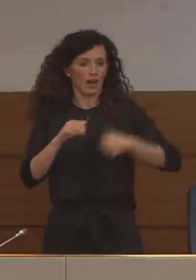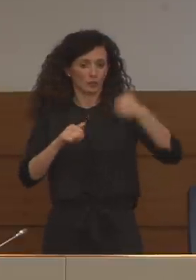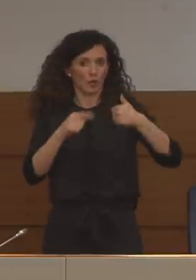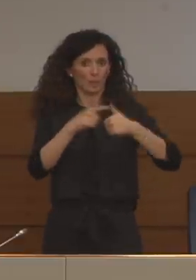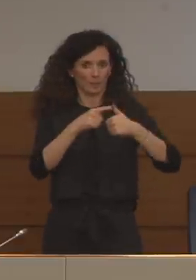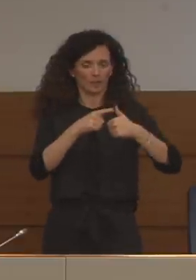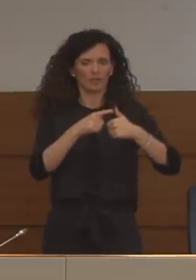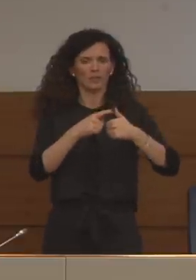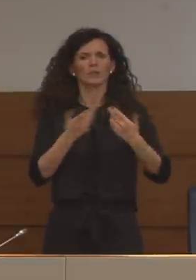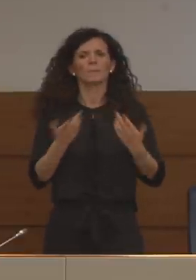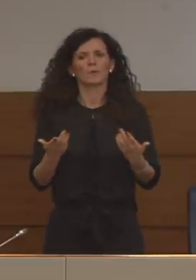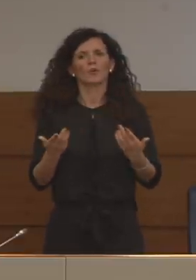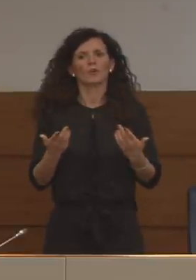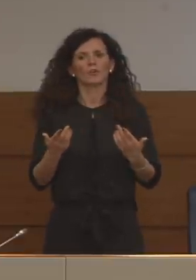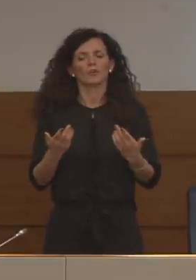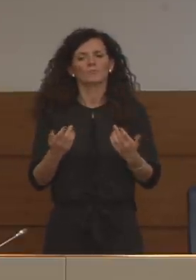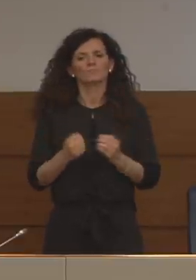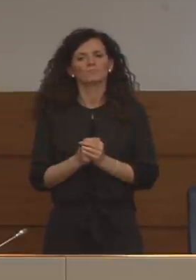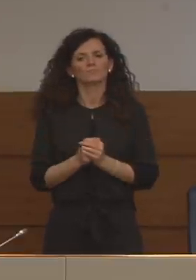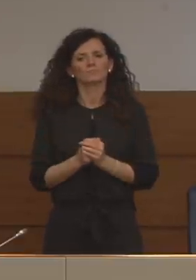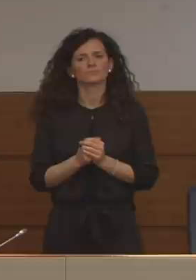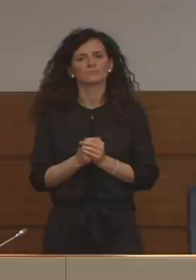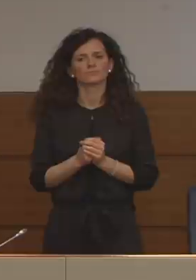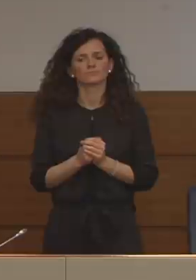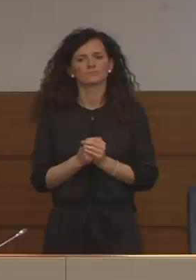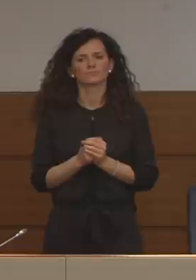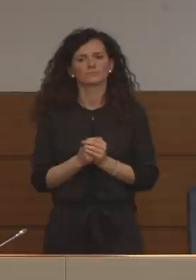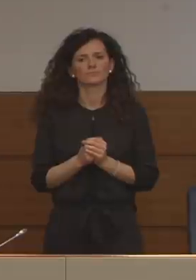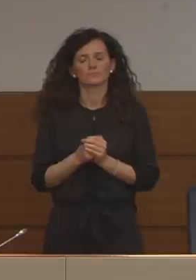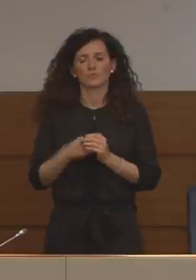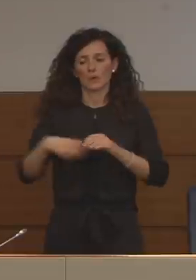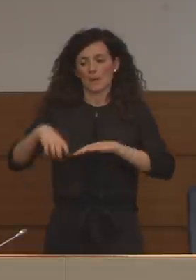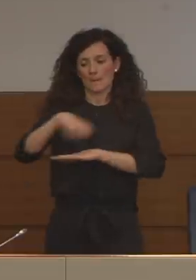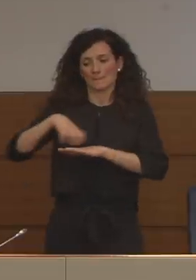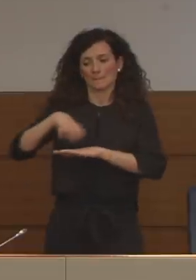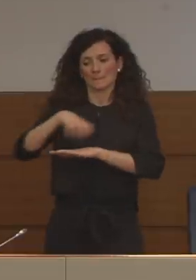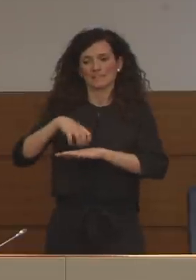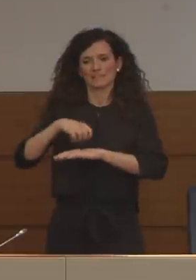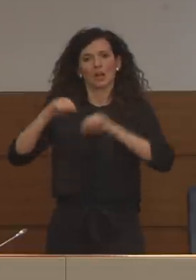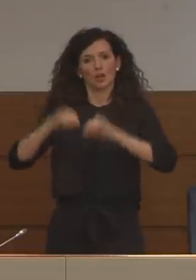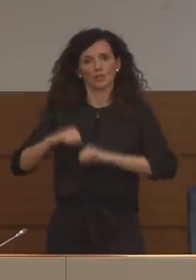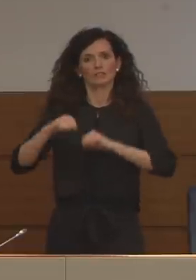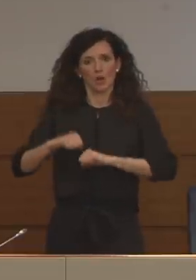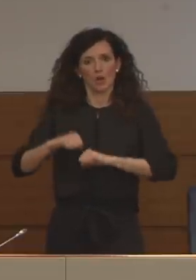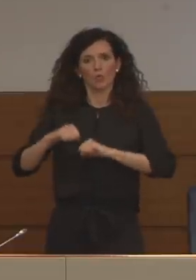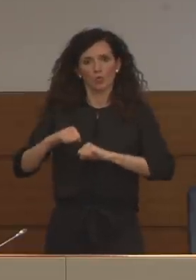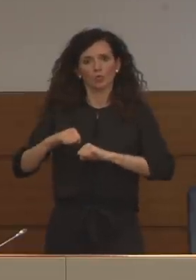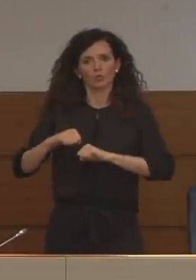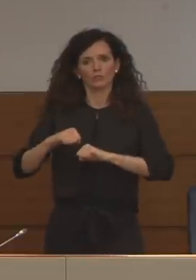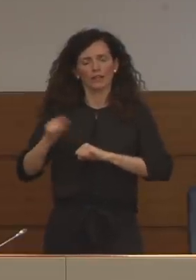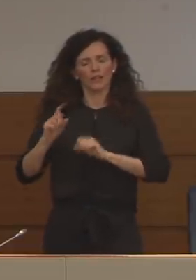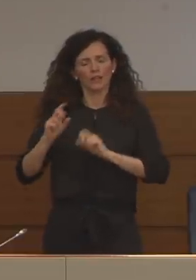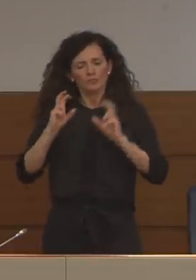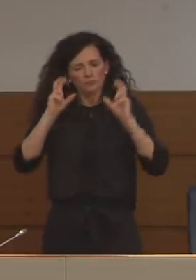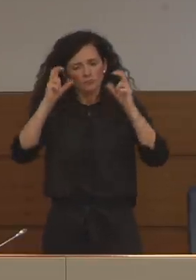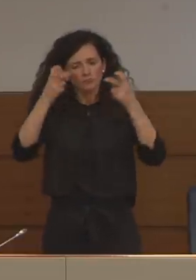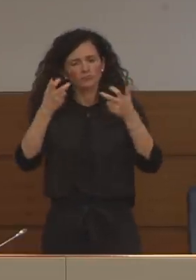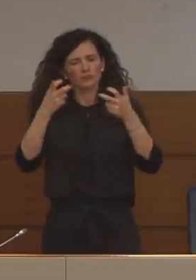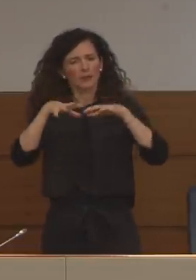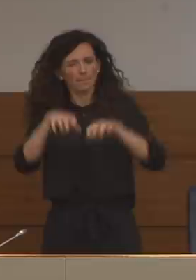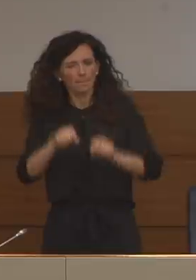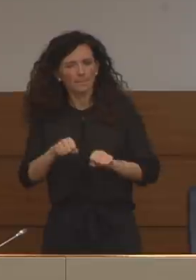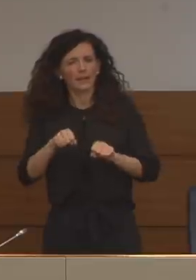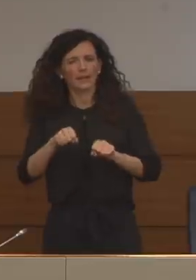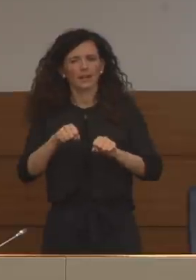sforzo da parte del ministero della salute in tutte le sue articolazioni